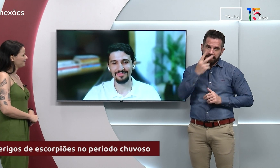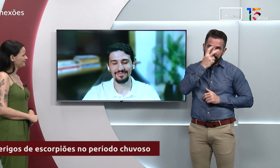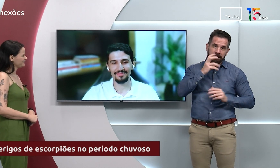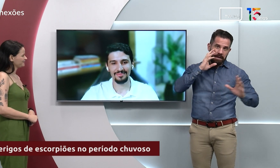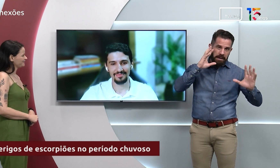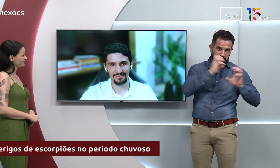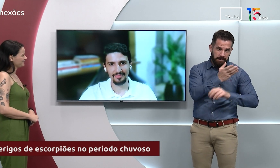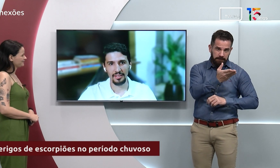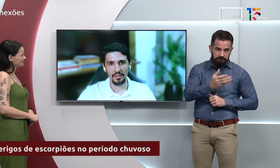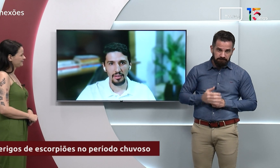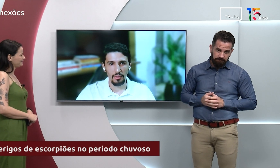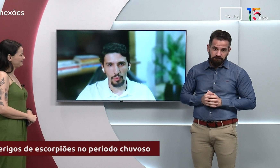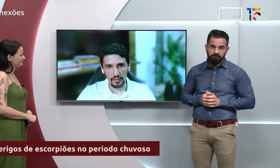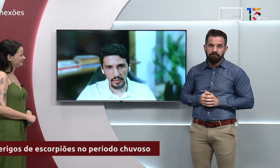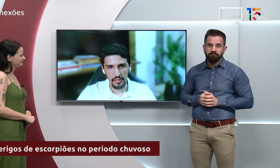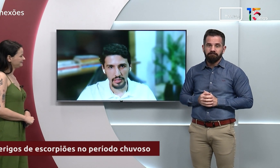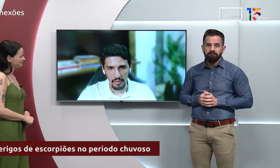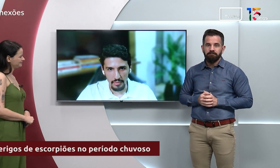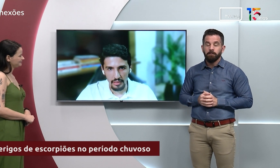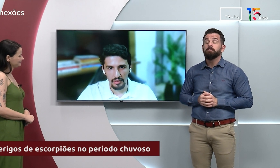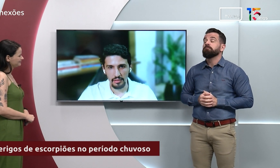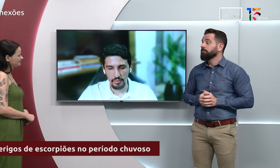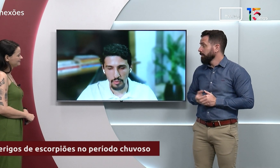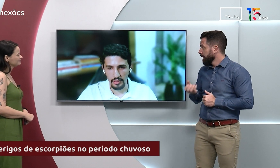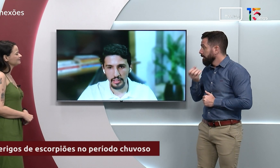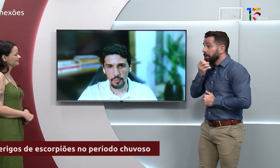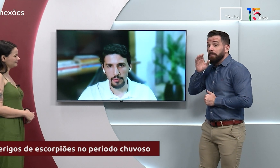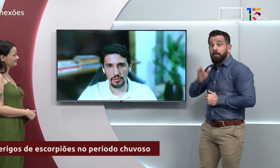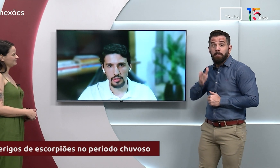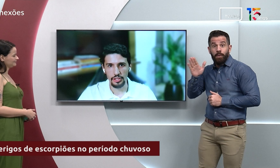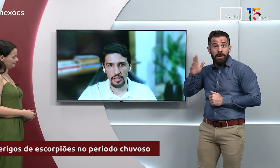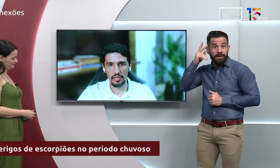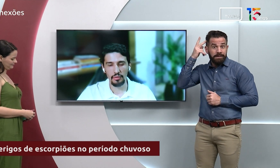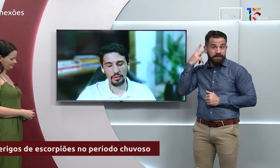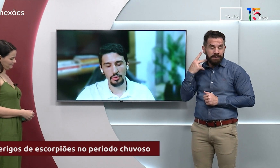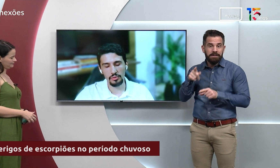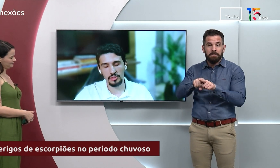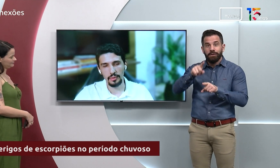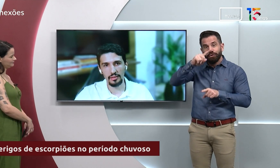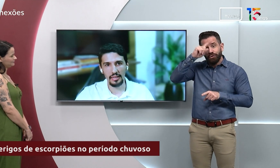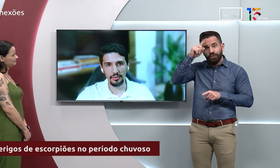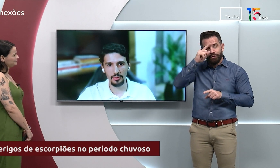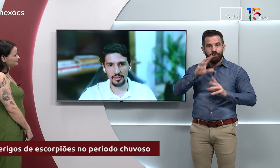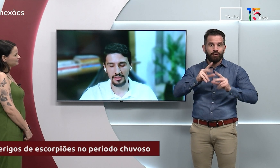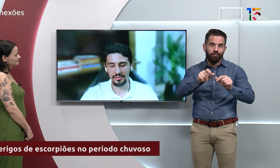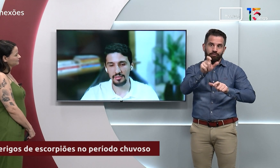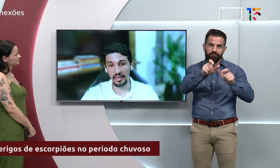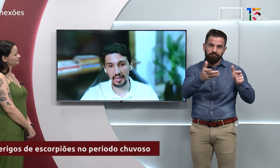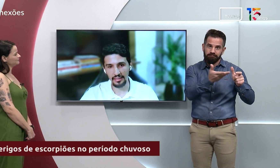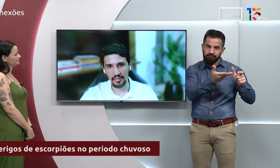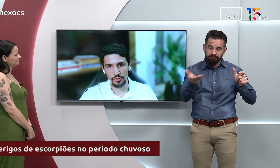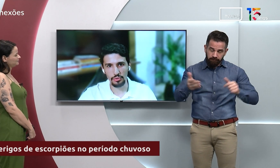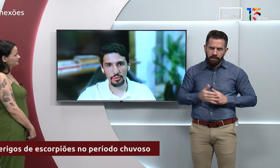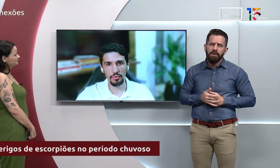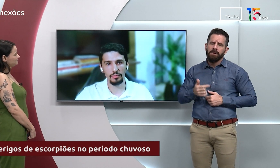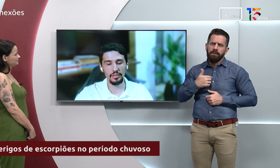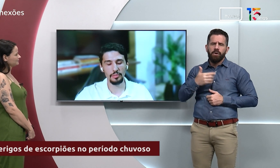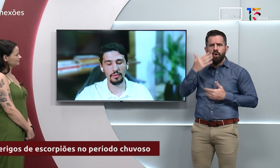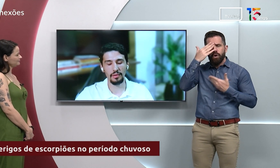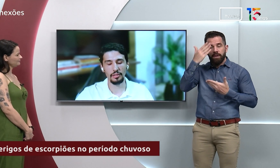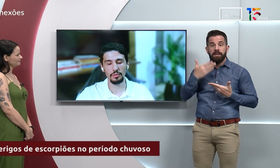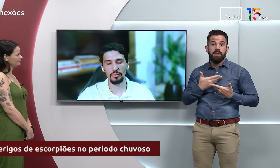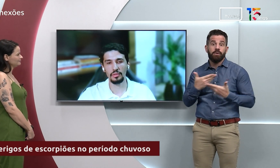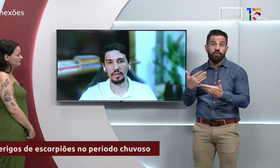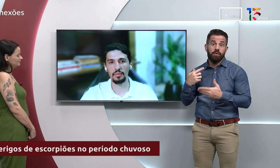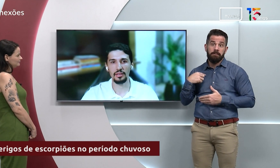visão. Boa tarde, Camila. Boa tarde, professor Diego e todos os espectadores. Agradeço o